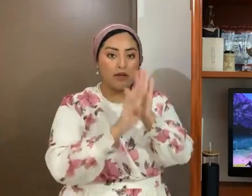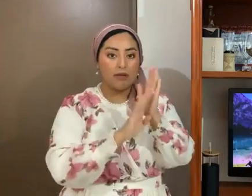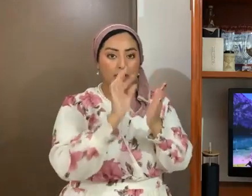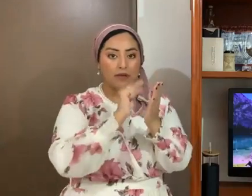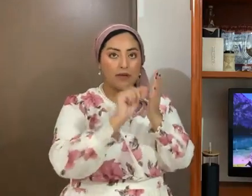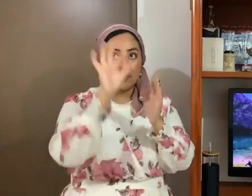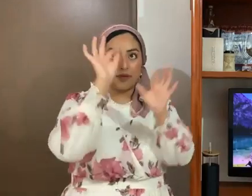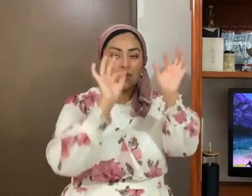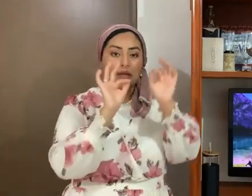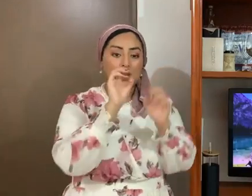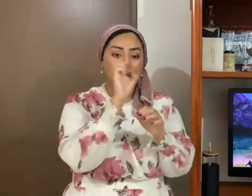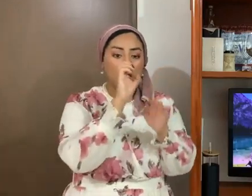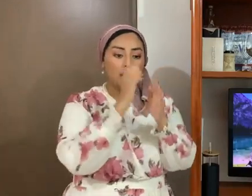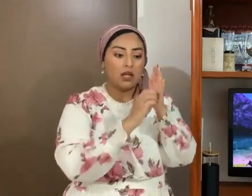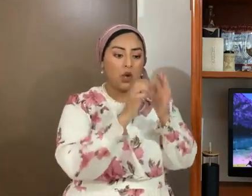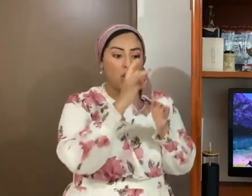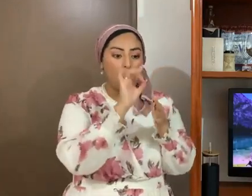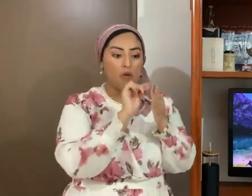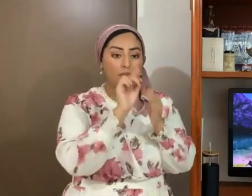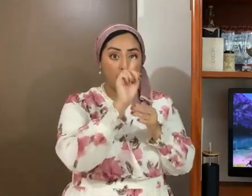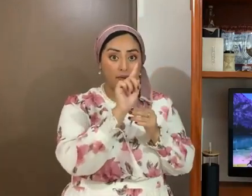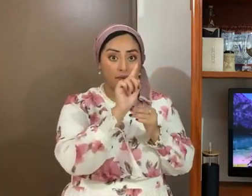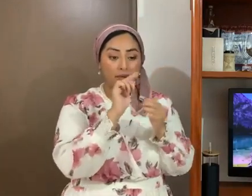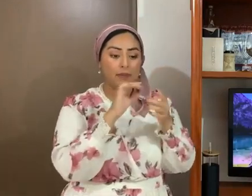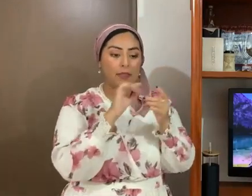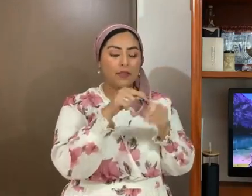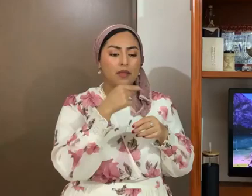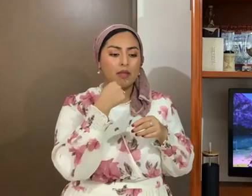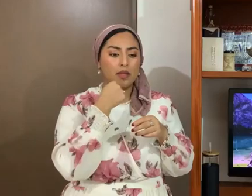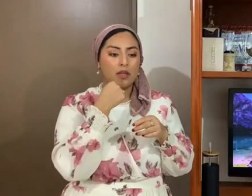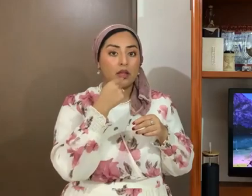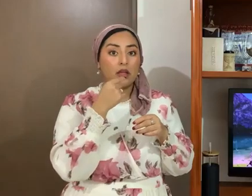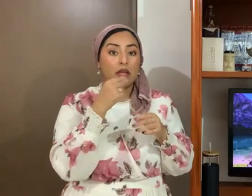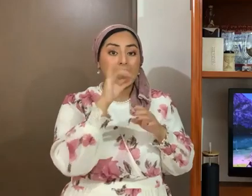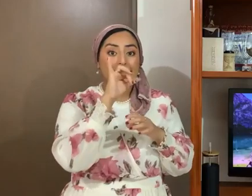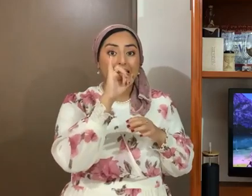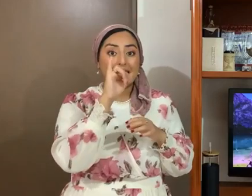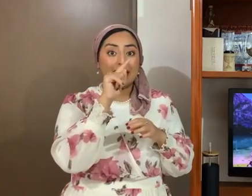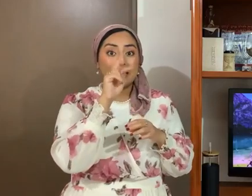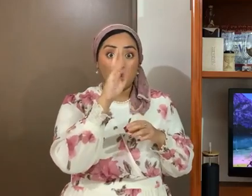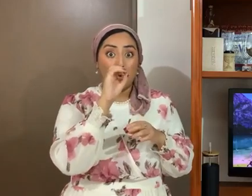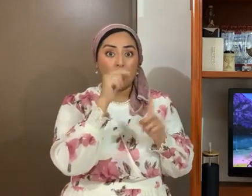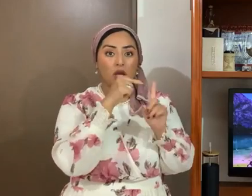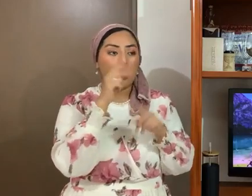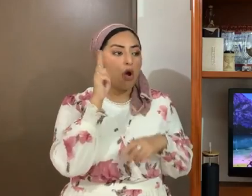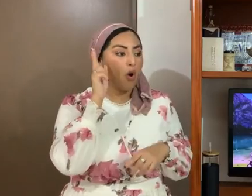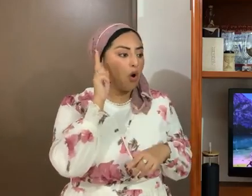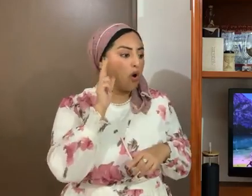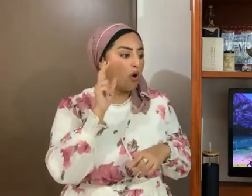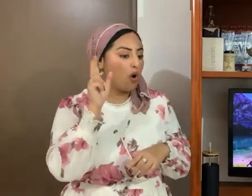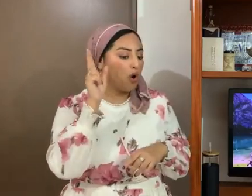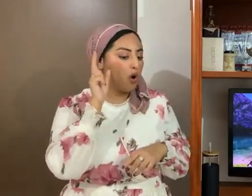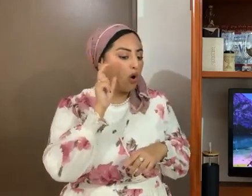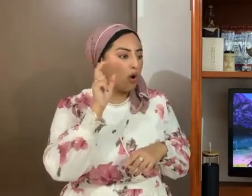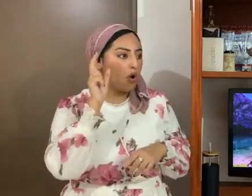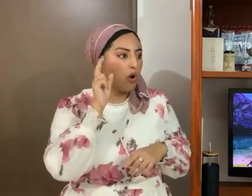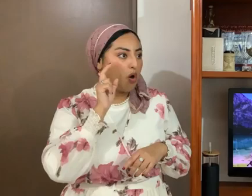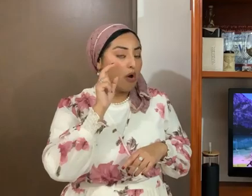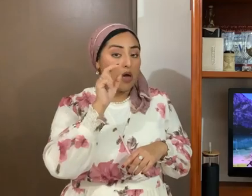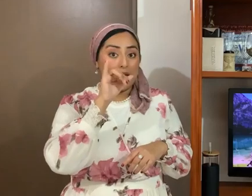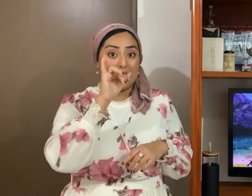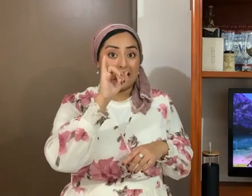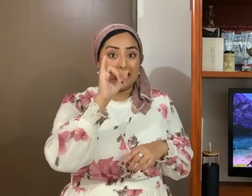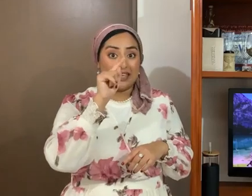anotarles, son Éxodo 18, verso 1. En cuanto dice, oyó Yetro. Esa es la parte de la cita clave.